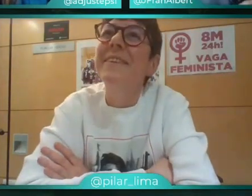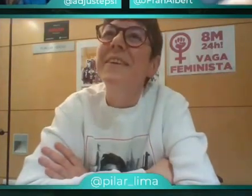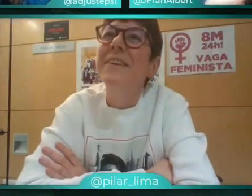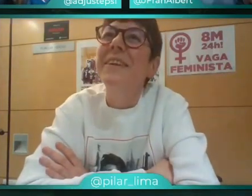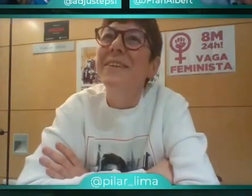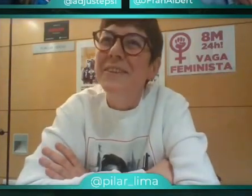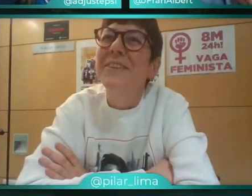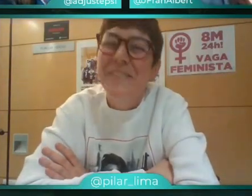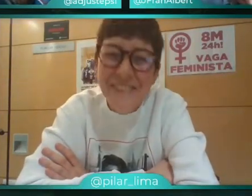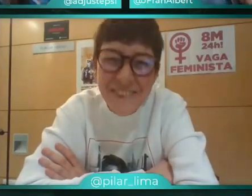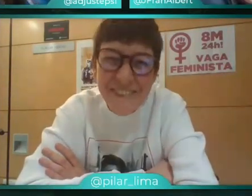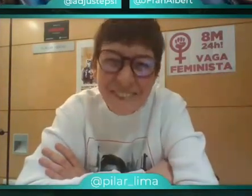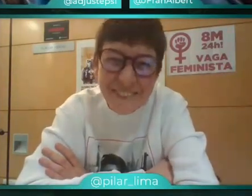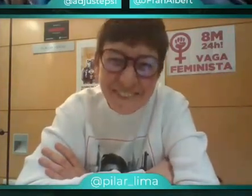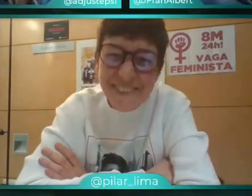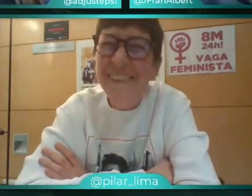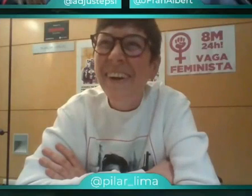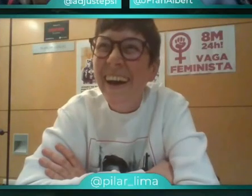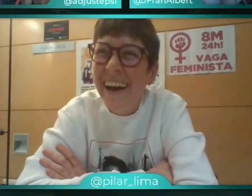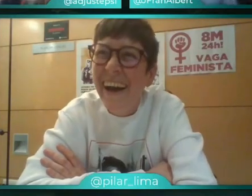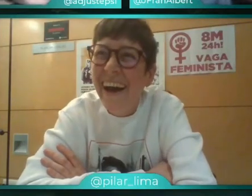ya nos tienen visto pilates